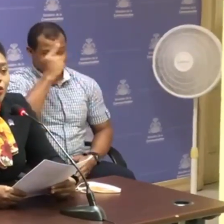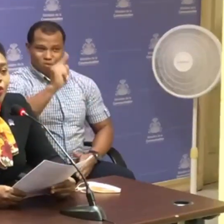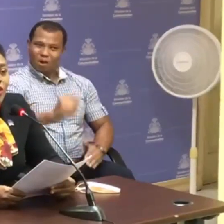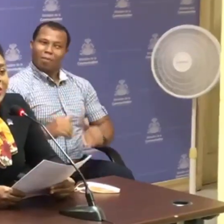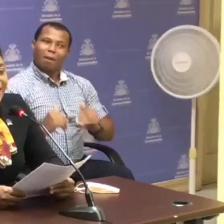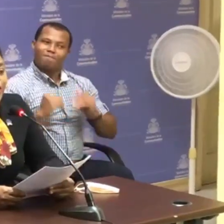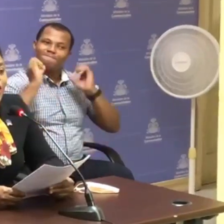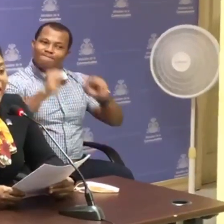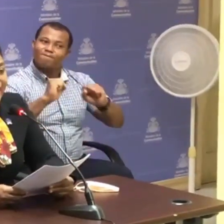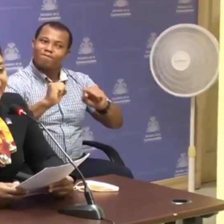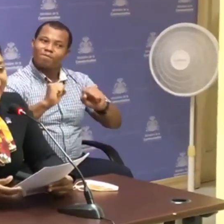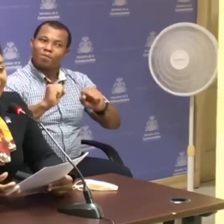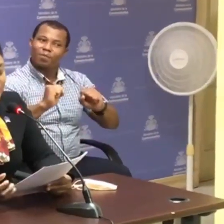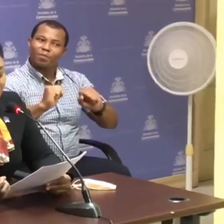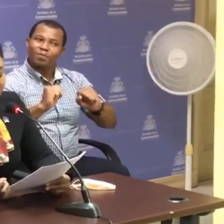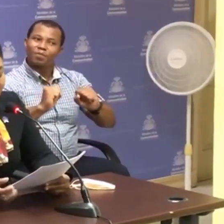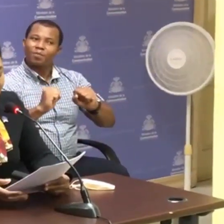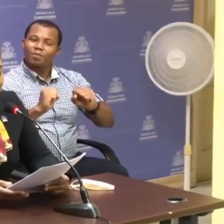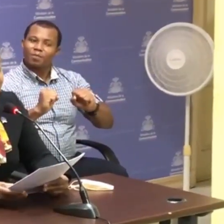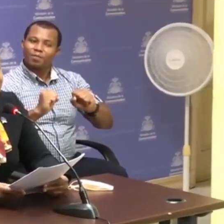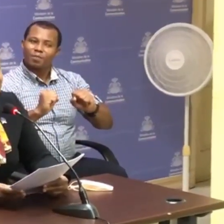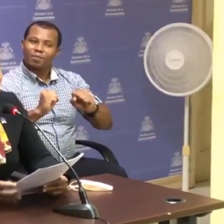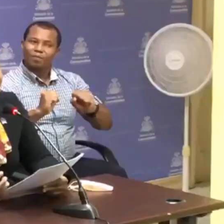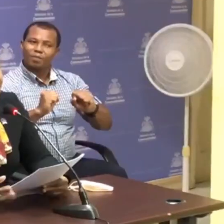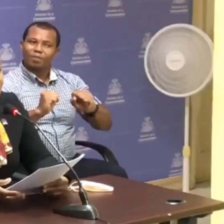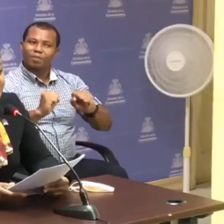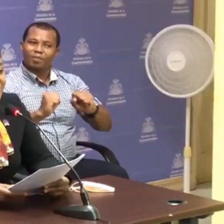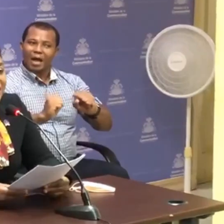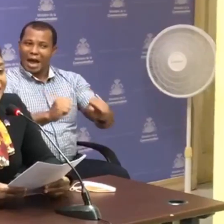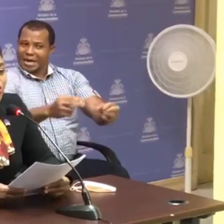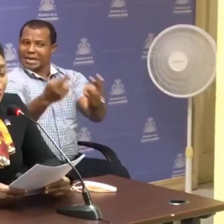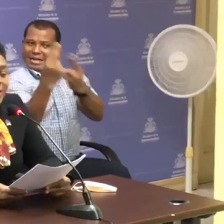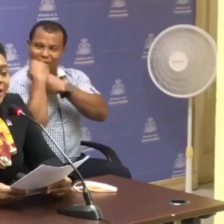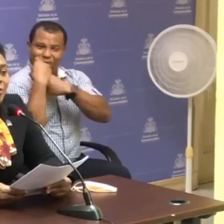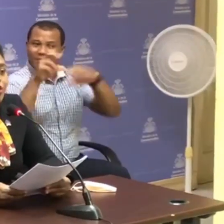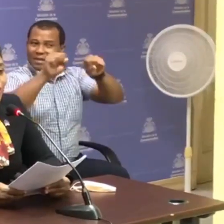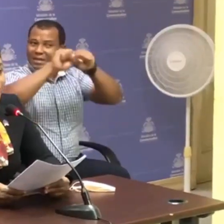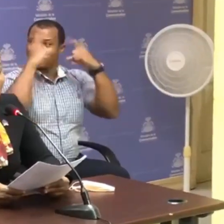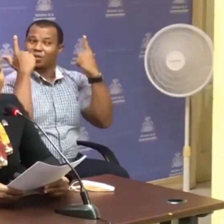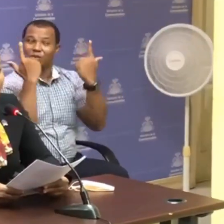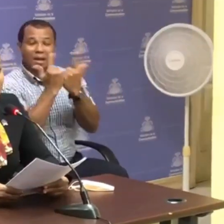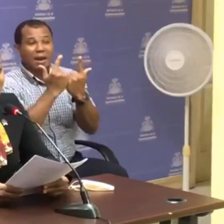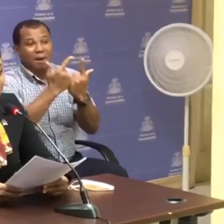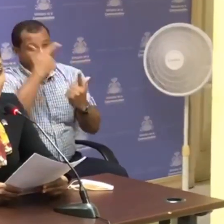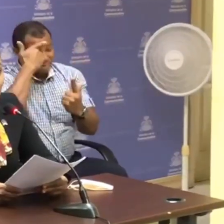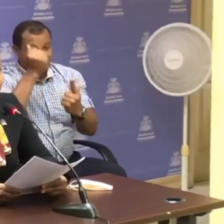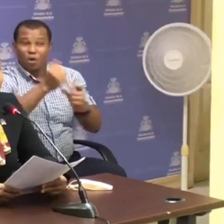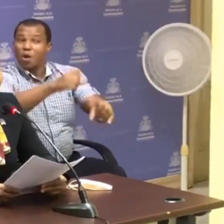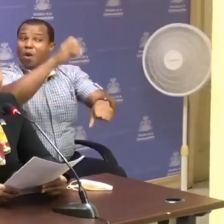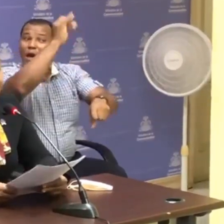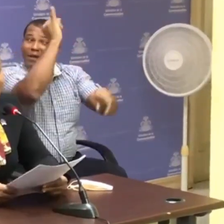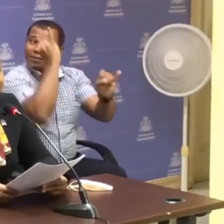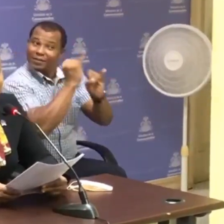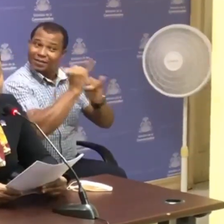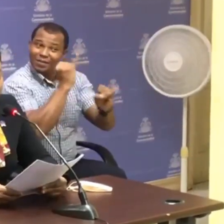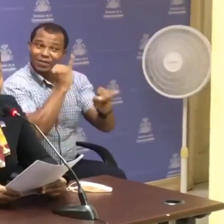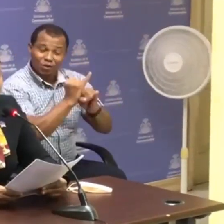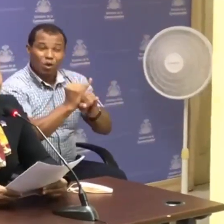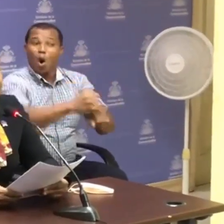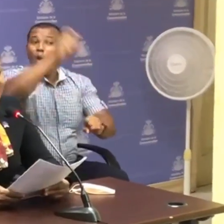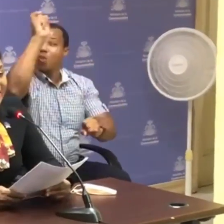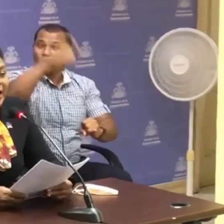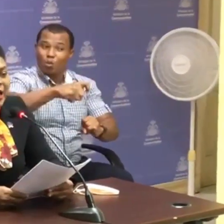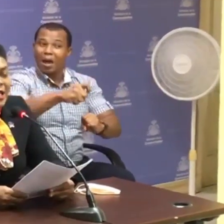valoir tout, ça que relève engagement en matière de responsabilité sociale. Parce que l'entreprise, donc il y a ça, il